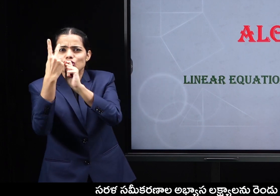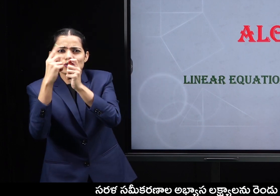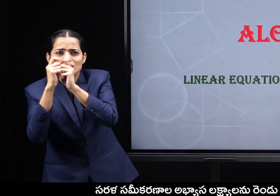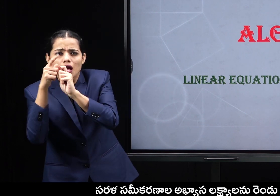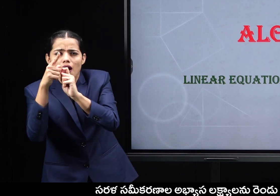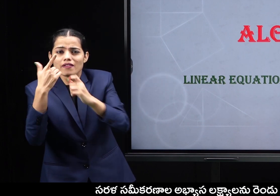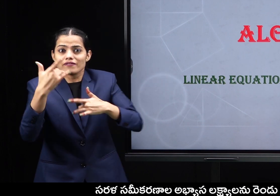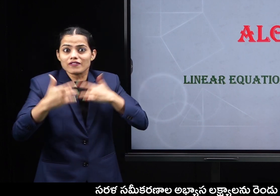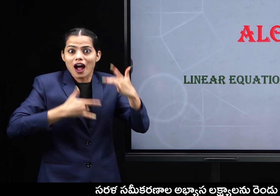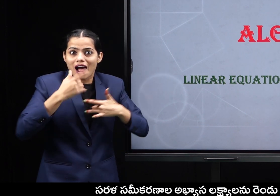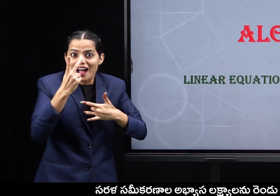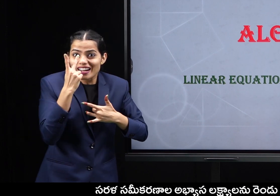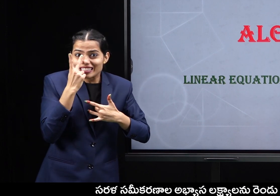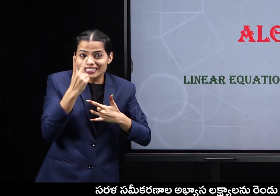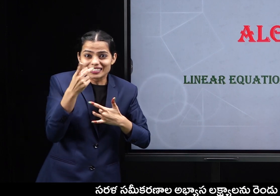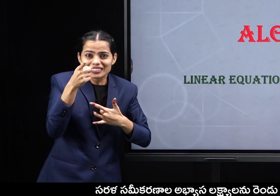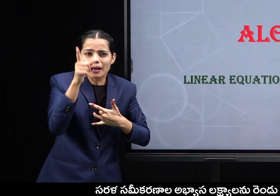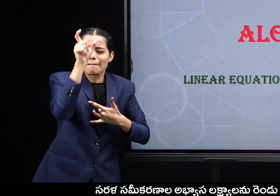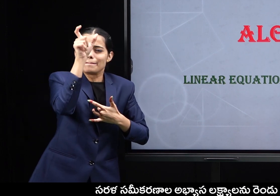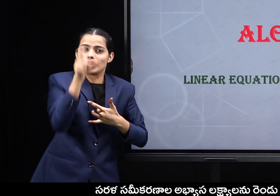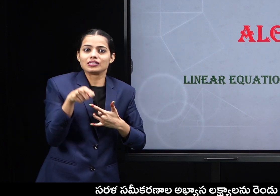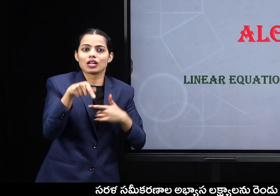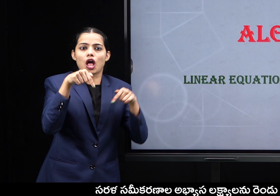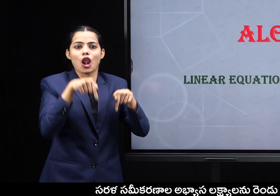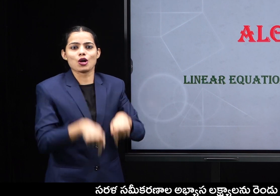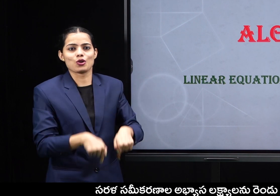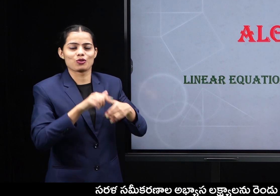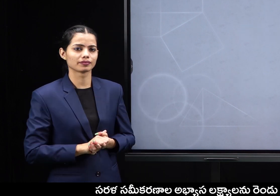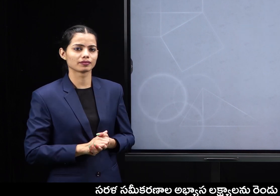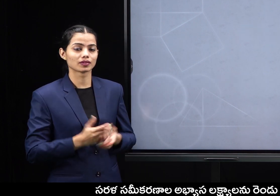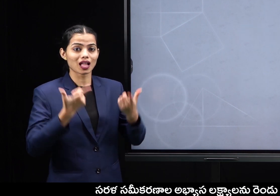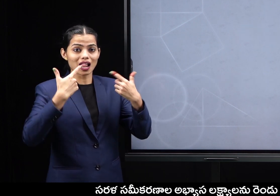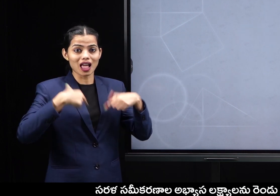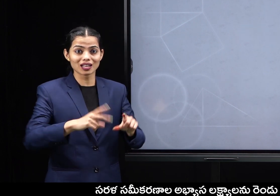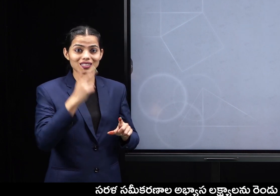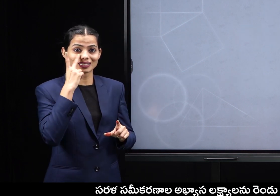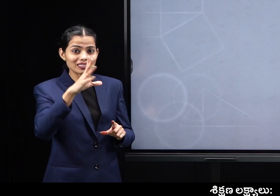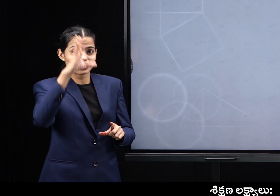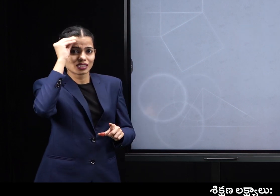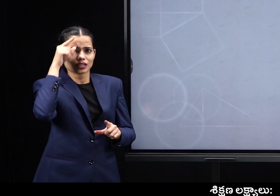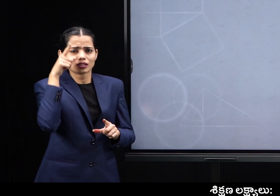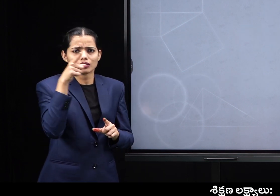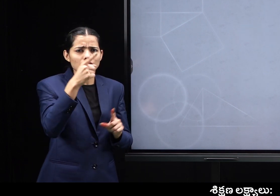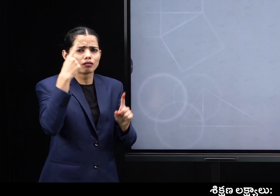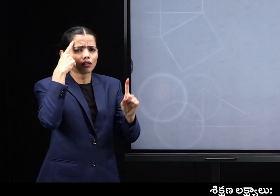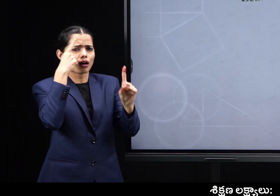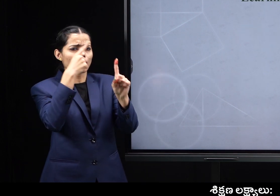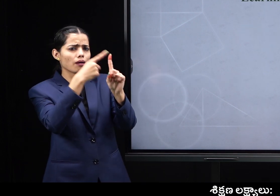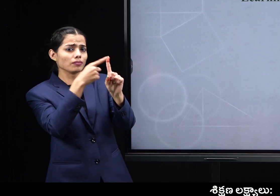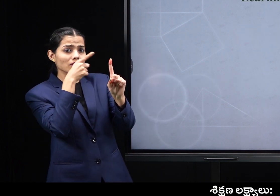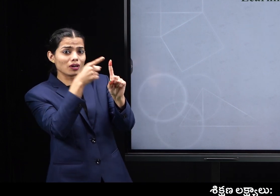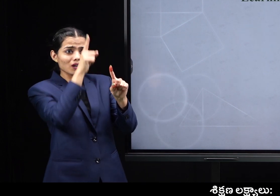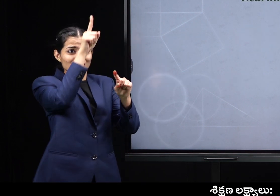సమీకరణాల అభ్యాస లక్ష్యాలను రెండు వేరియబుల్స్లో చూద్దాం. శిక్షణ లక్ష్యాలు.